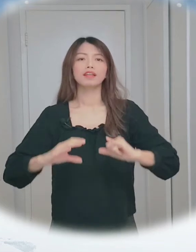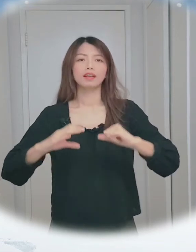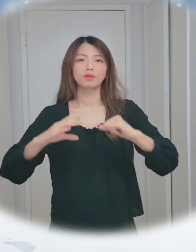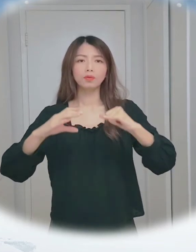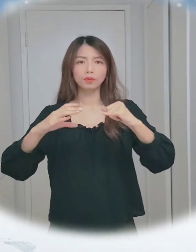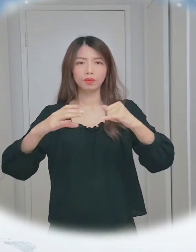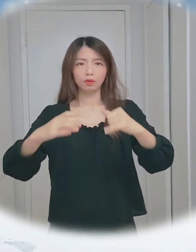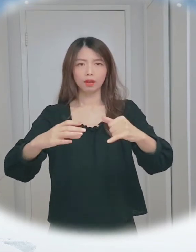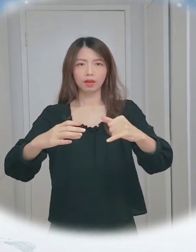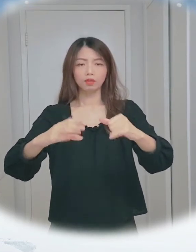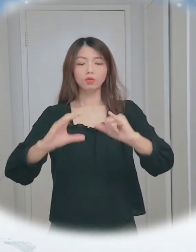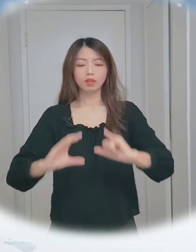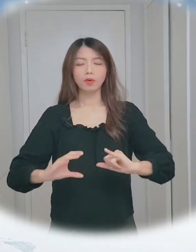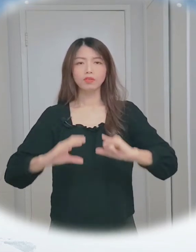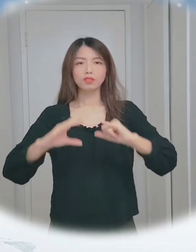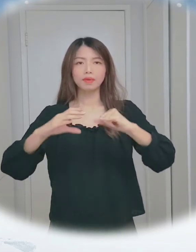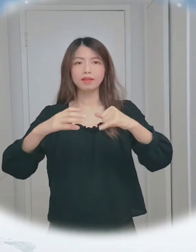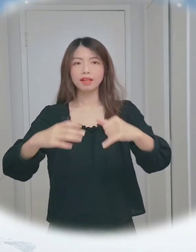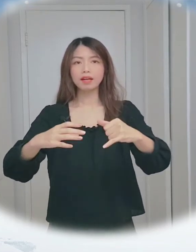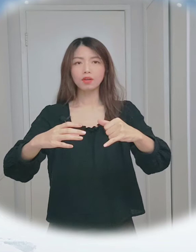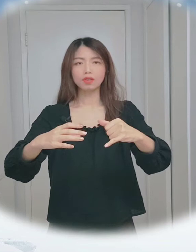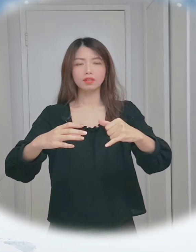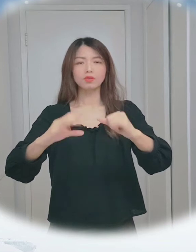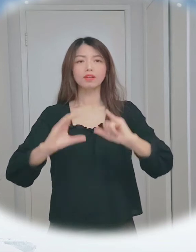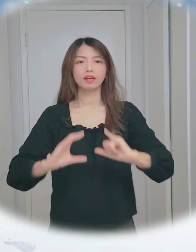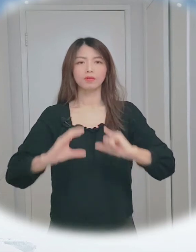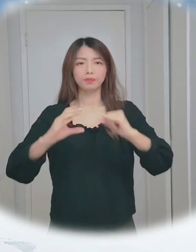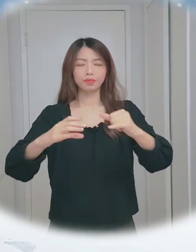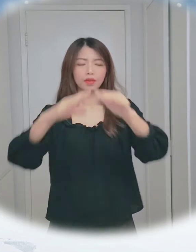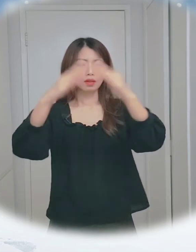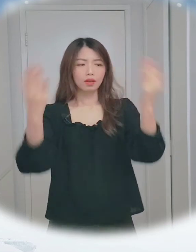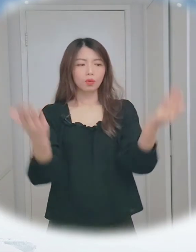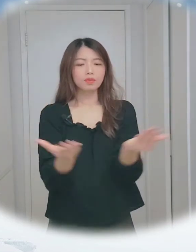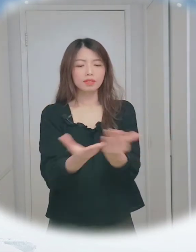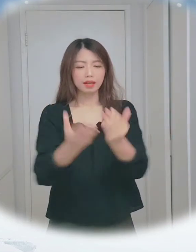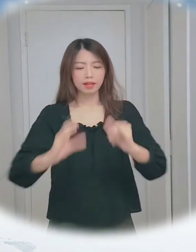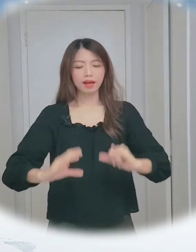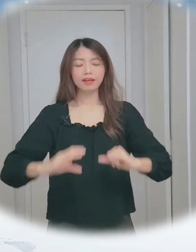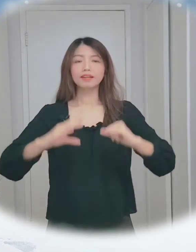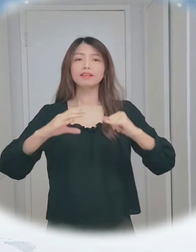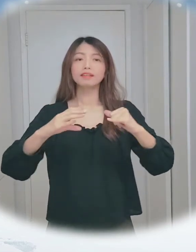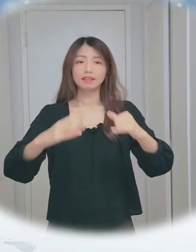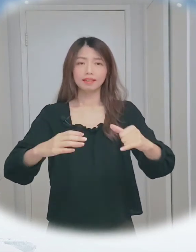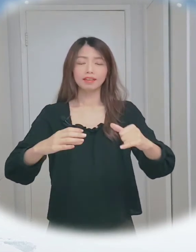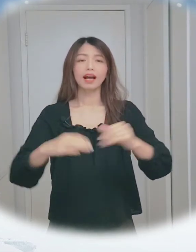그대로 이렇게 둥글게 표현해주시면 세상이라고 하는 뜻의 수어가 돼요. 온 세상